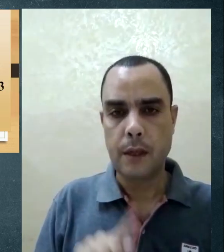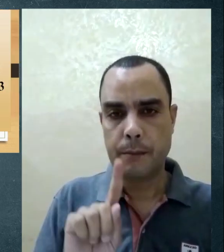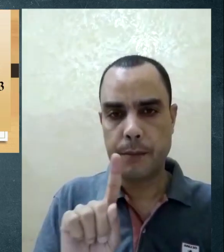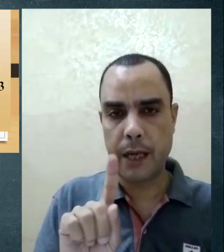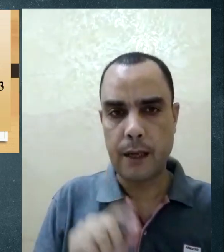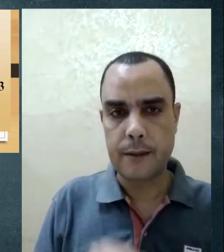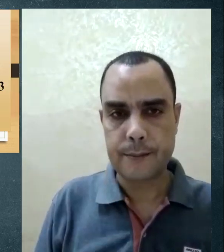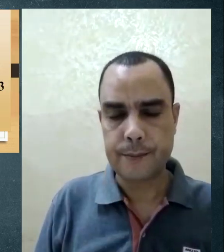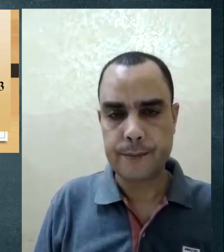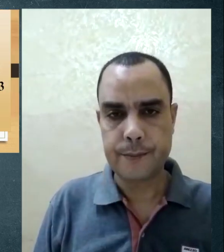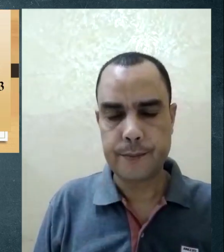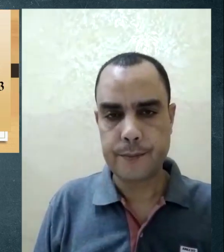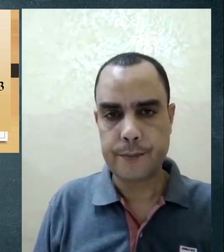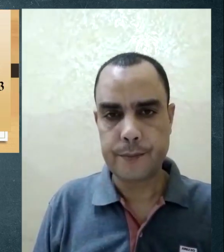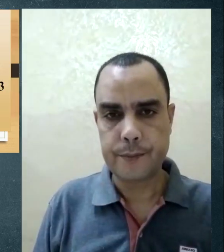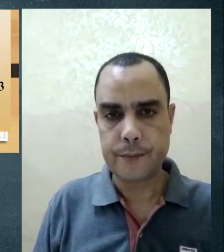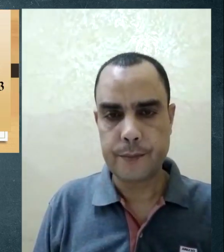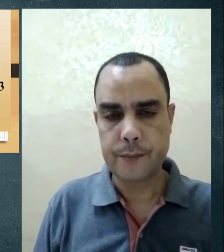ب